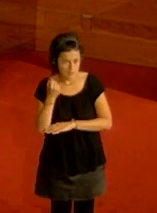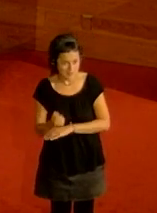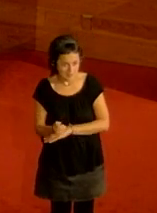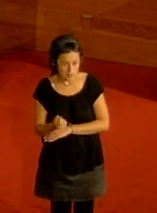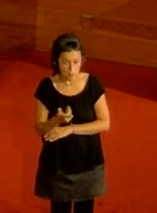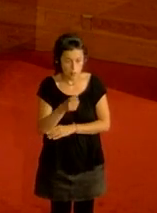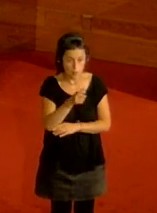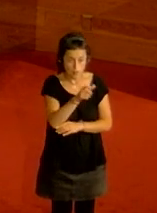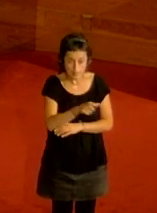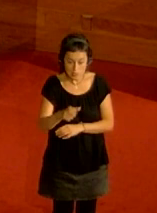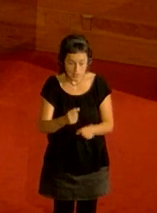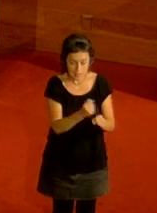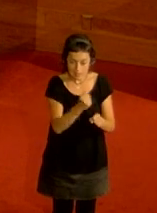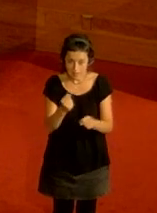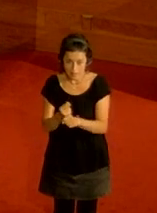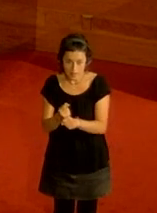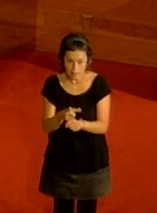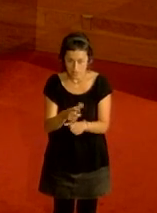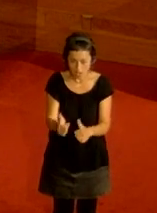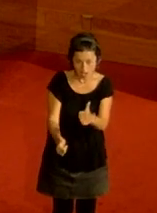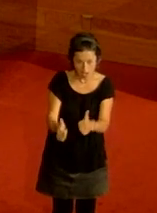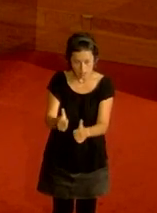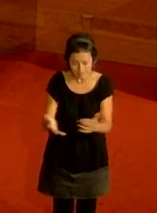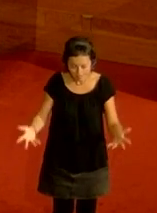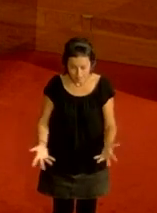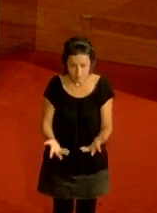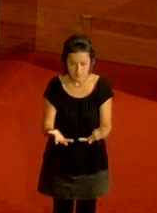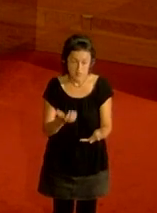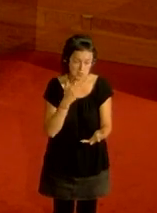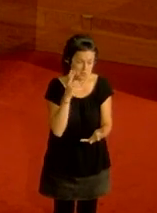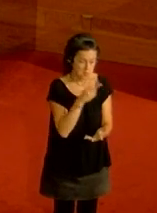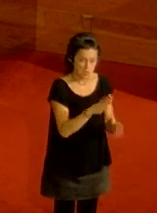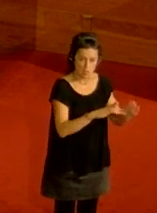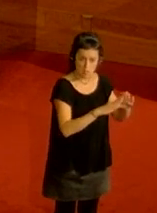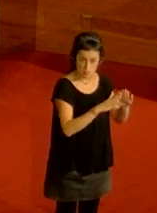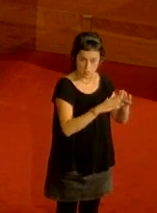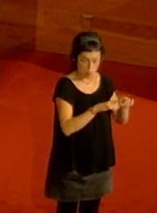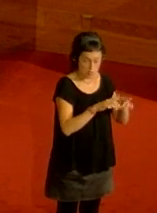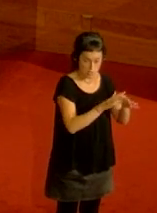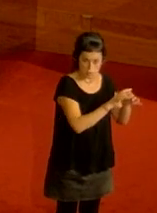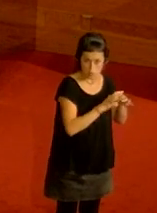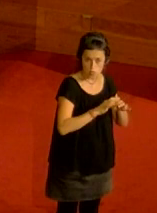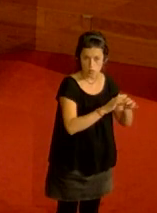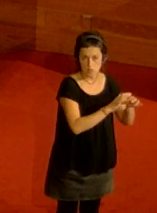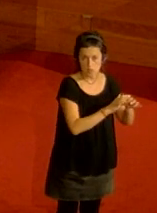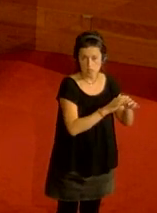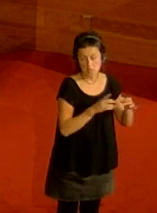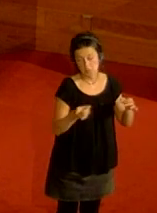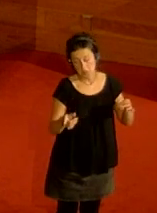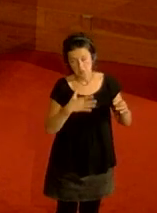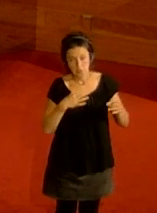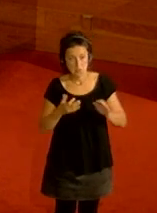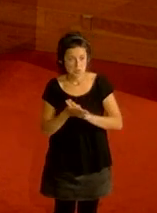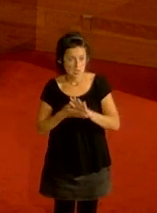trabajadores y que si observamos el feminismo así como existe una sororidad podemos hablar de una sororidad sindicalista o